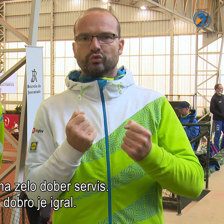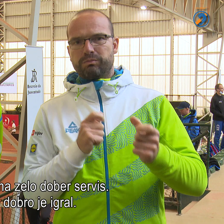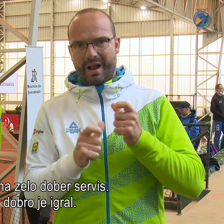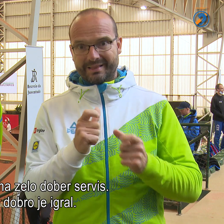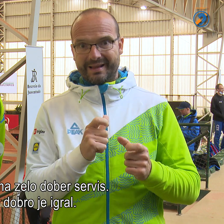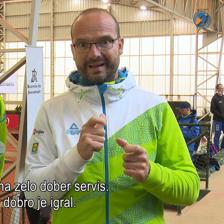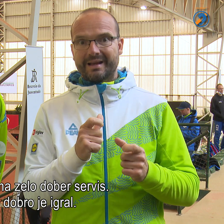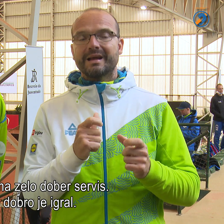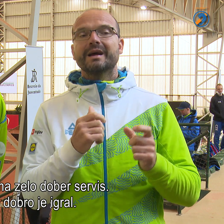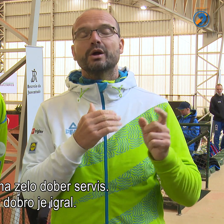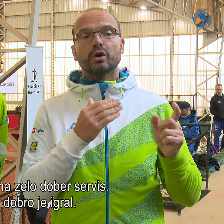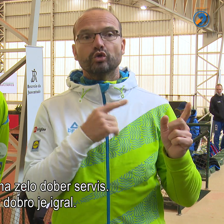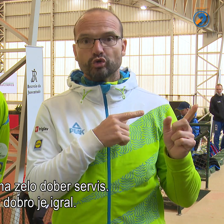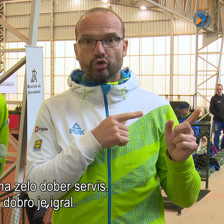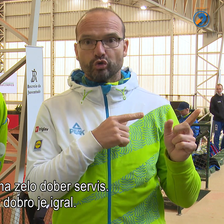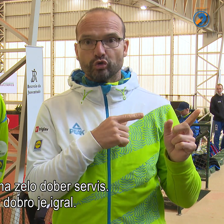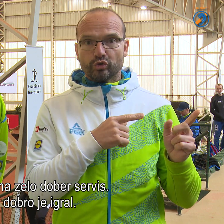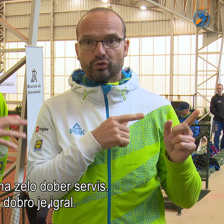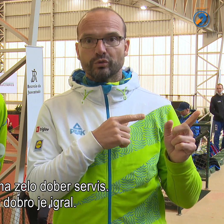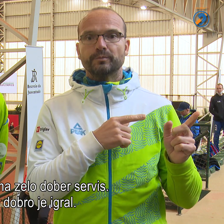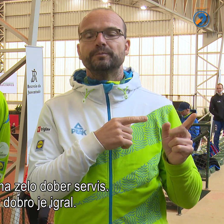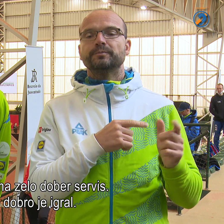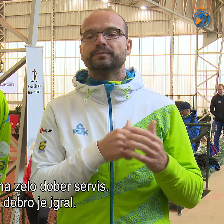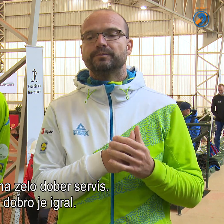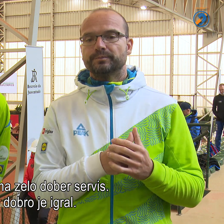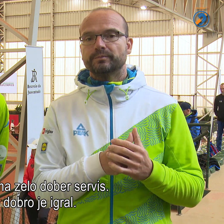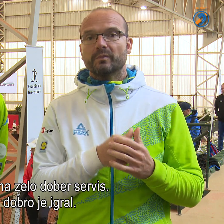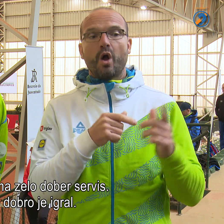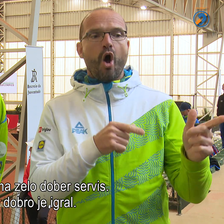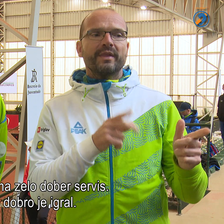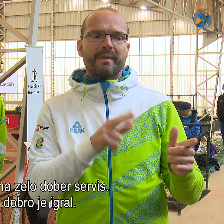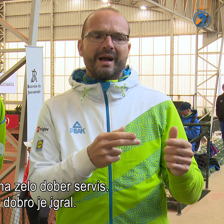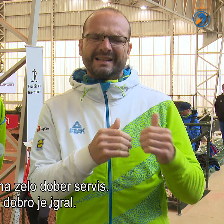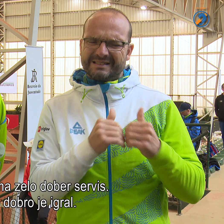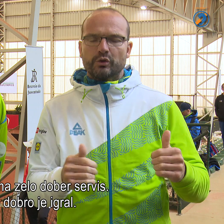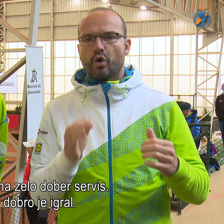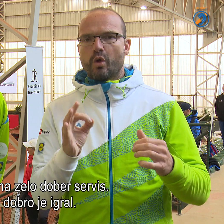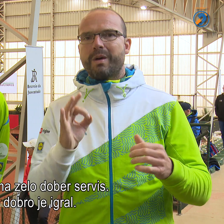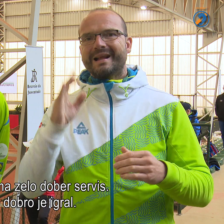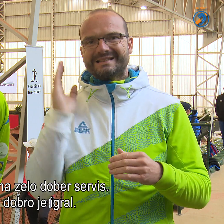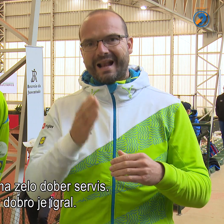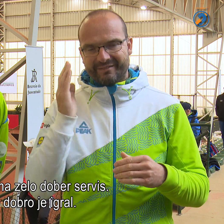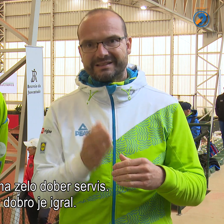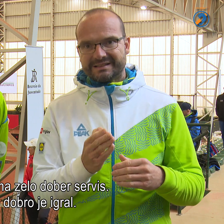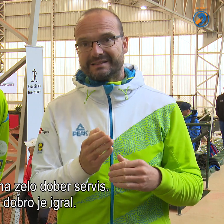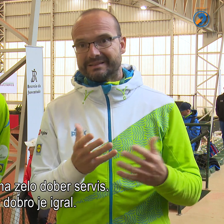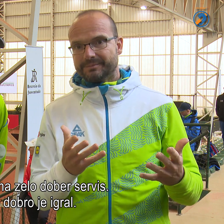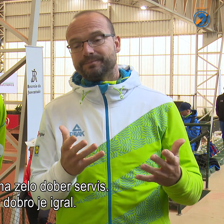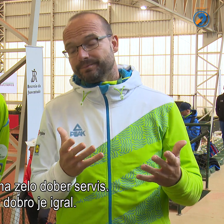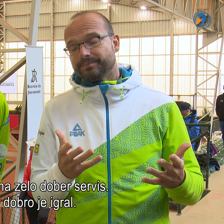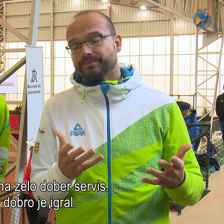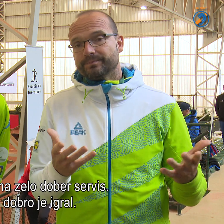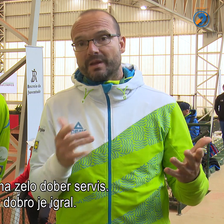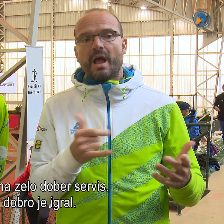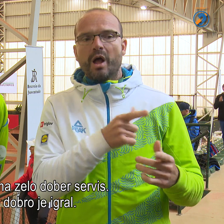kako Smeder včasih veliko sreče, pa dober servis, potem naš dober